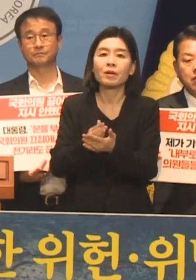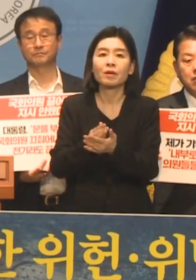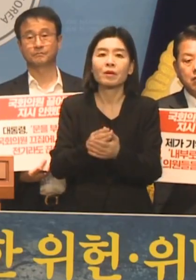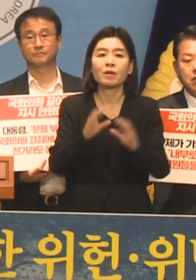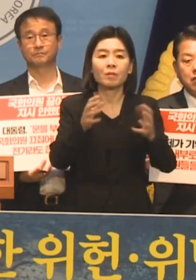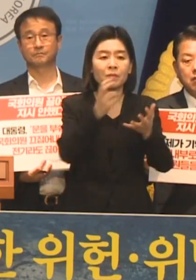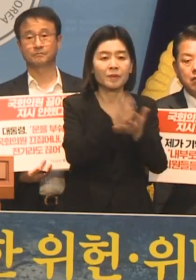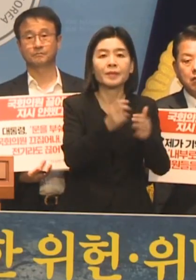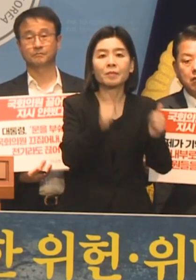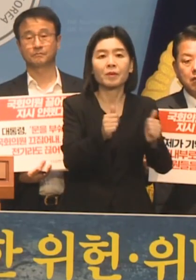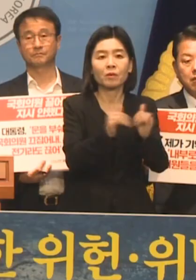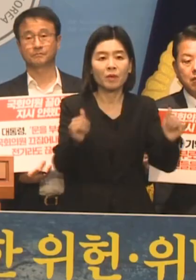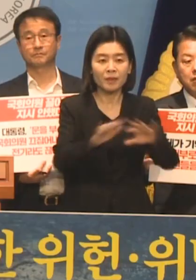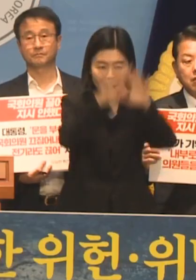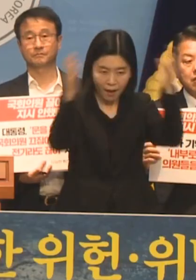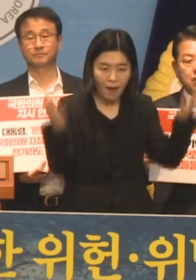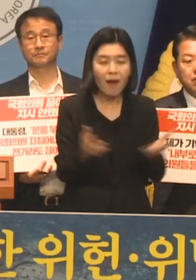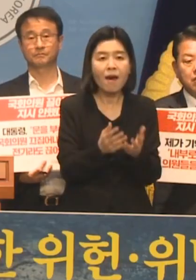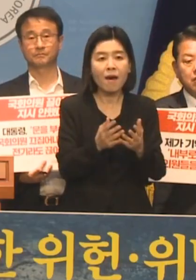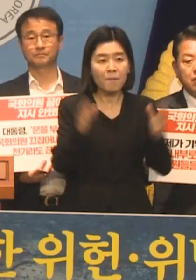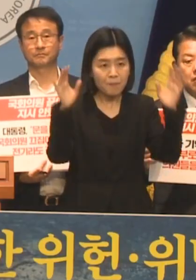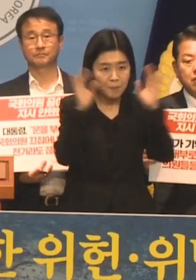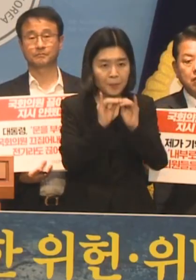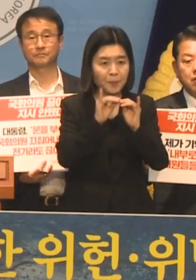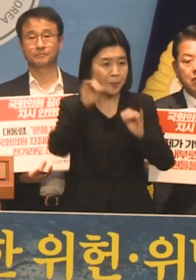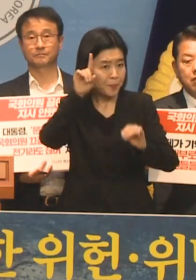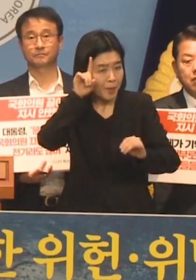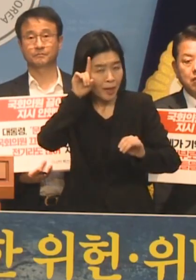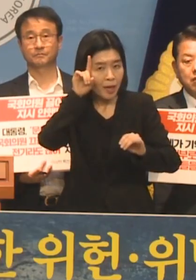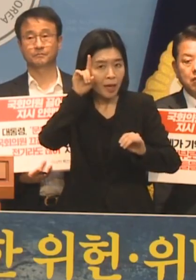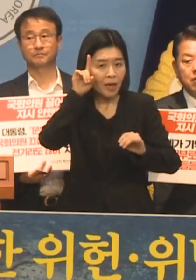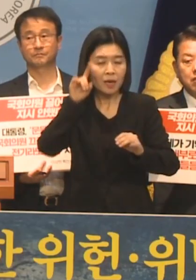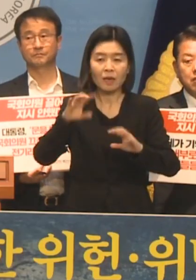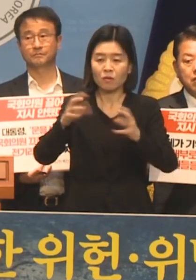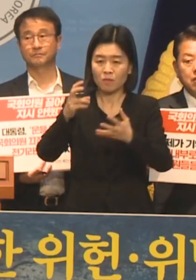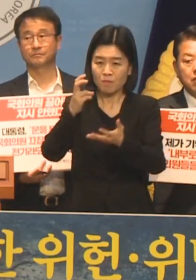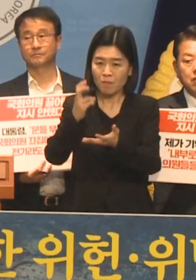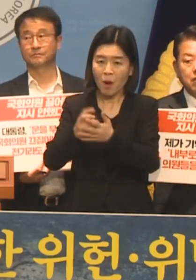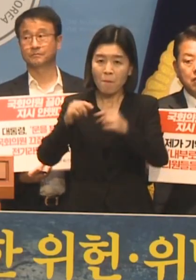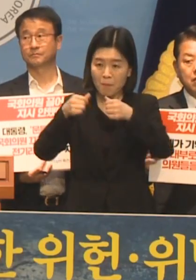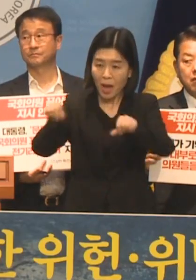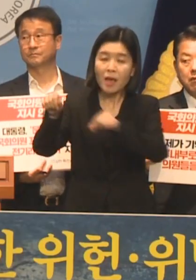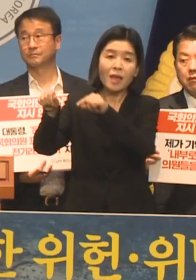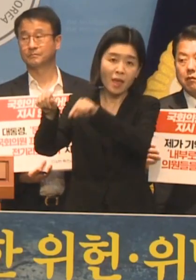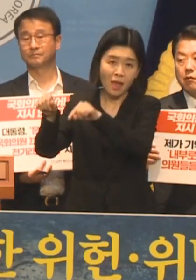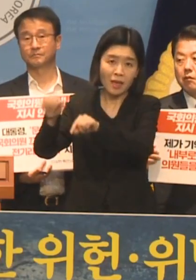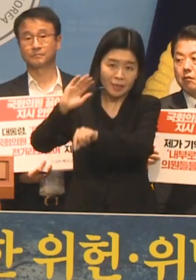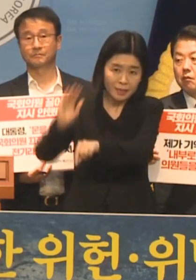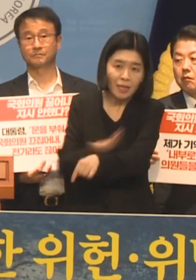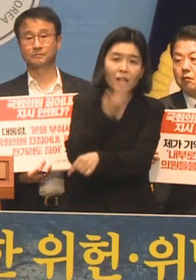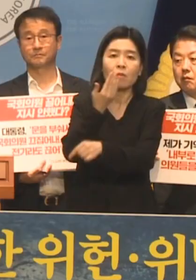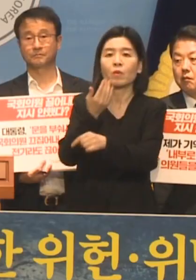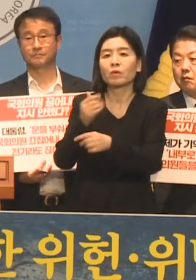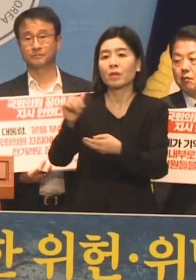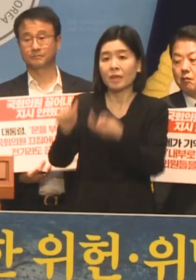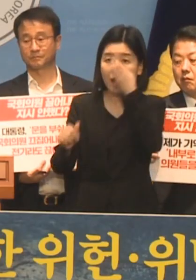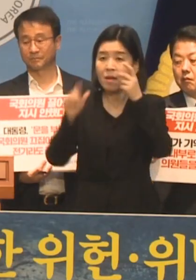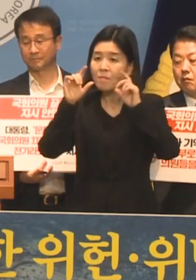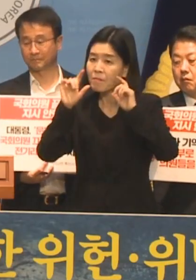이 명명백백한 헌법 파괴를 제대로 심판해 주시리라